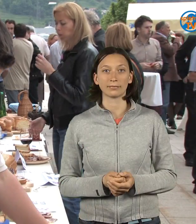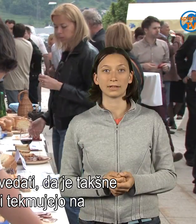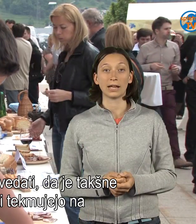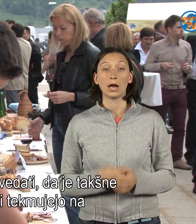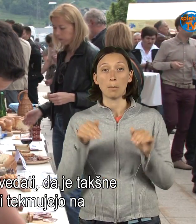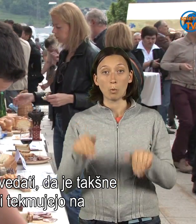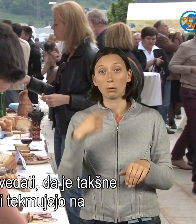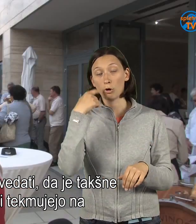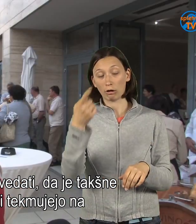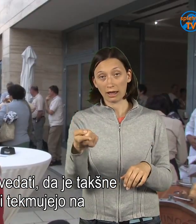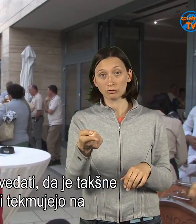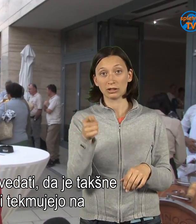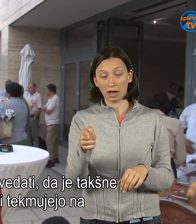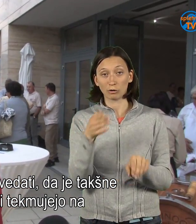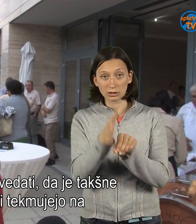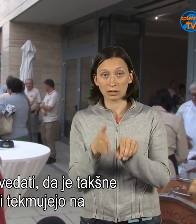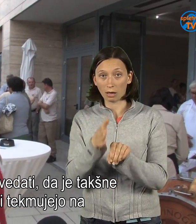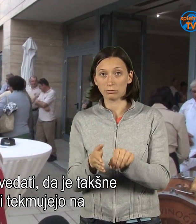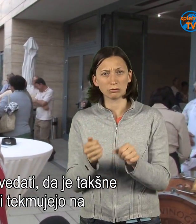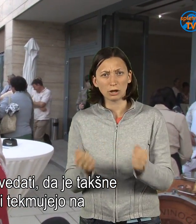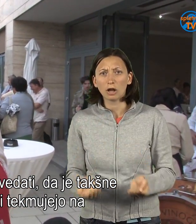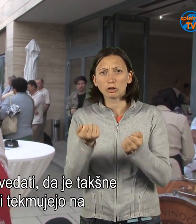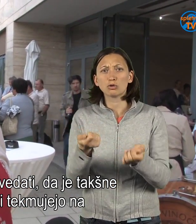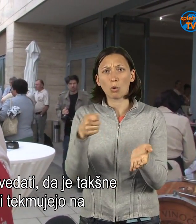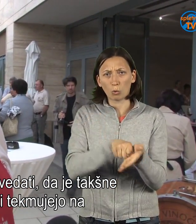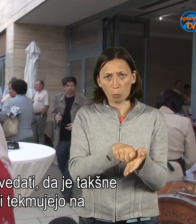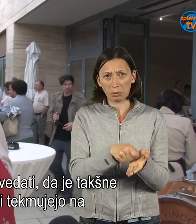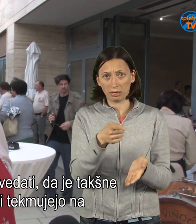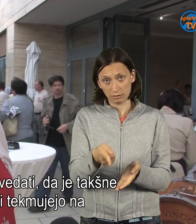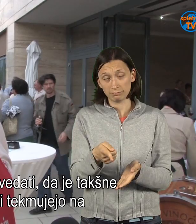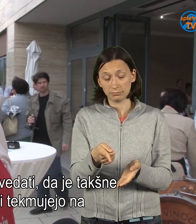Ja, predvsem moramo reči, da je tako salamo zelo težko kupiti,